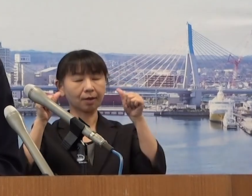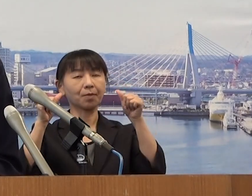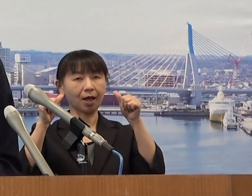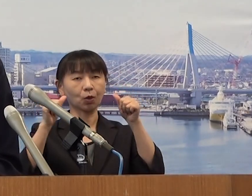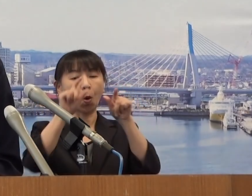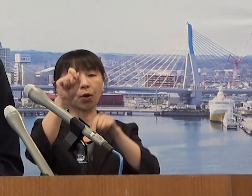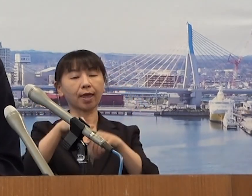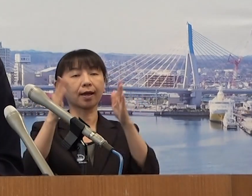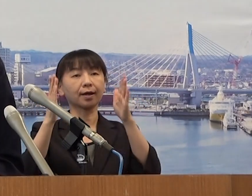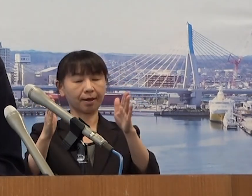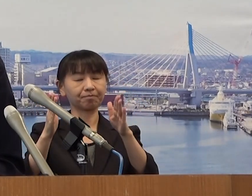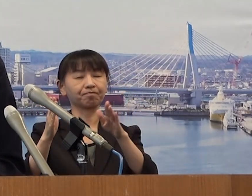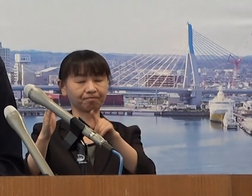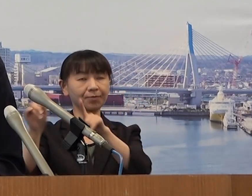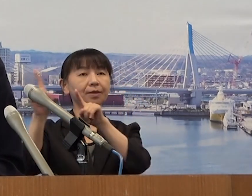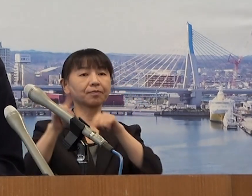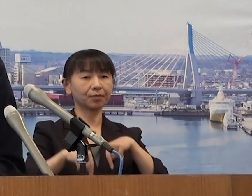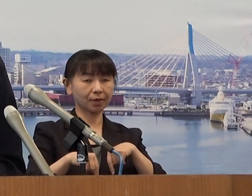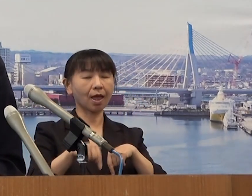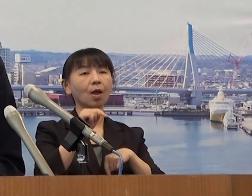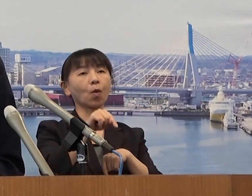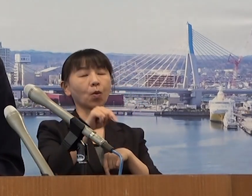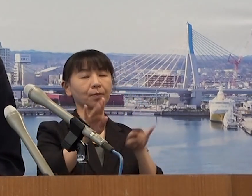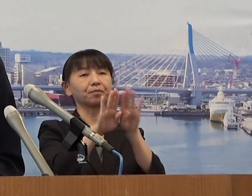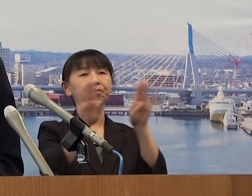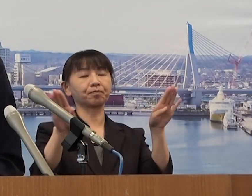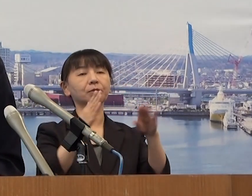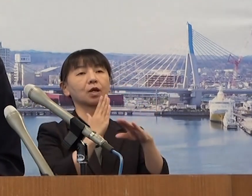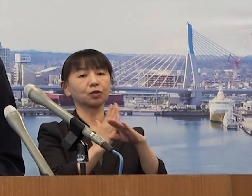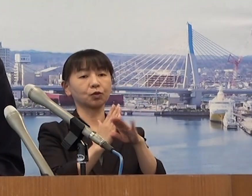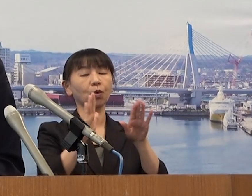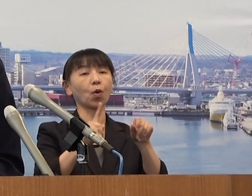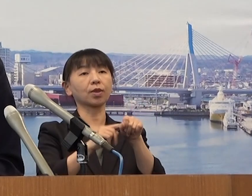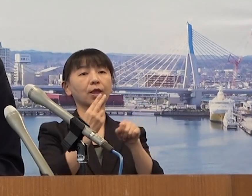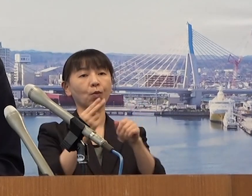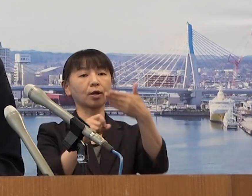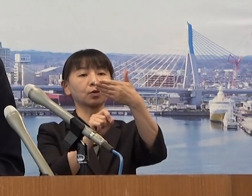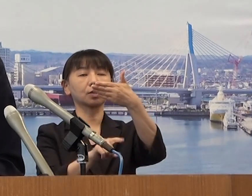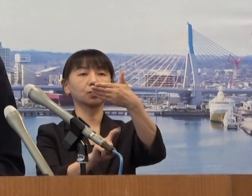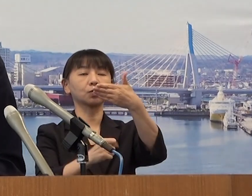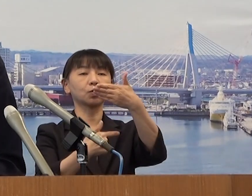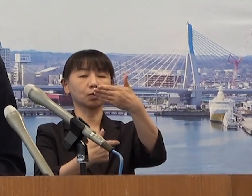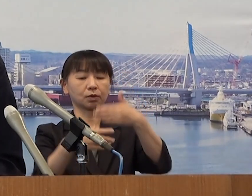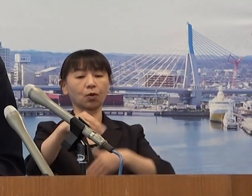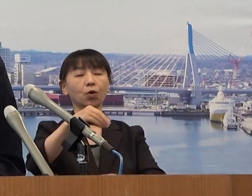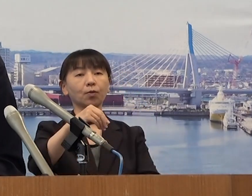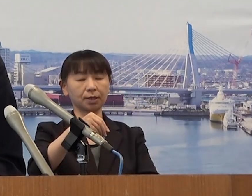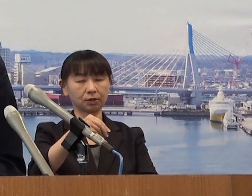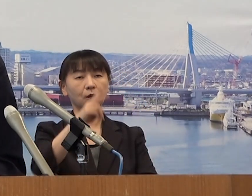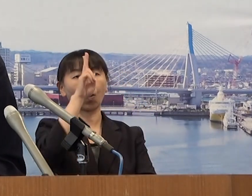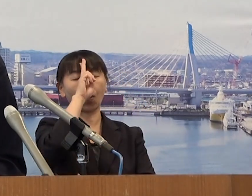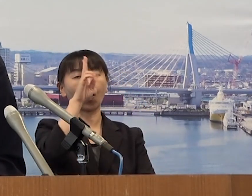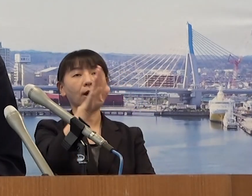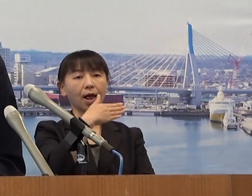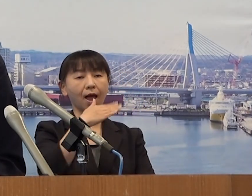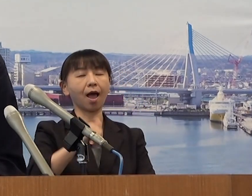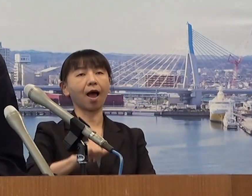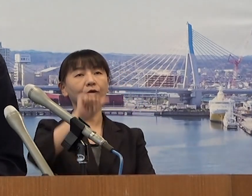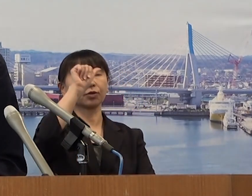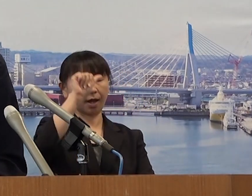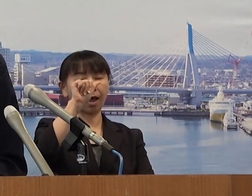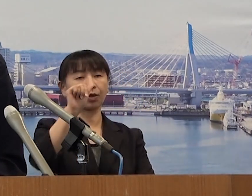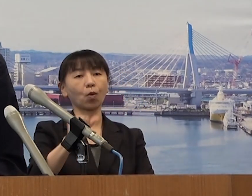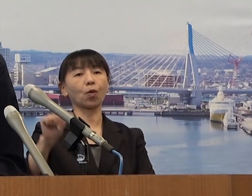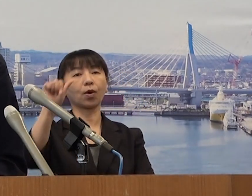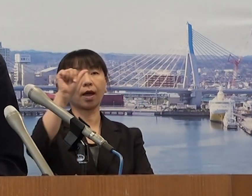して、認知症フォーラムを開催しておりまして、今年度は9月16日土曜日正午からアウガ5階カ